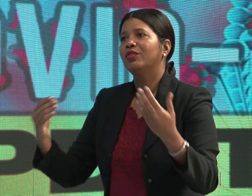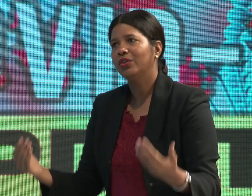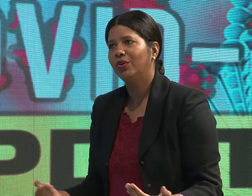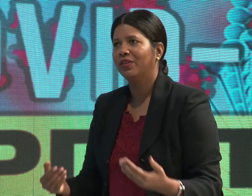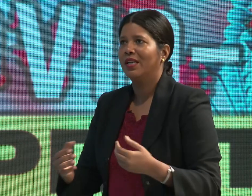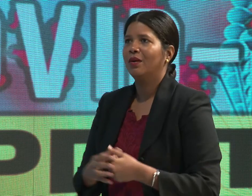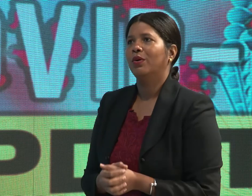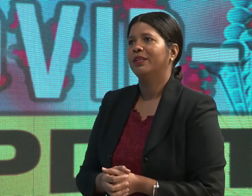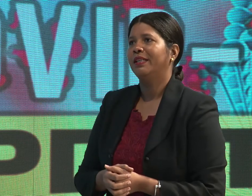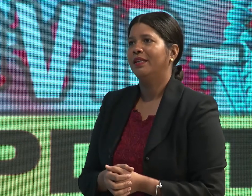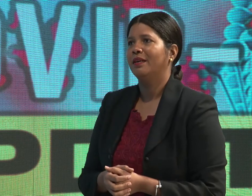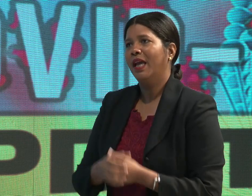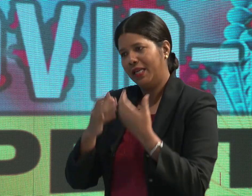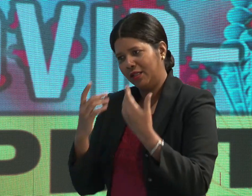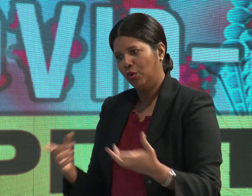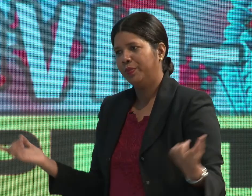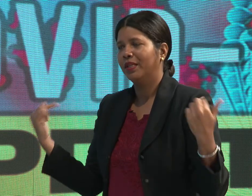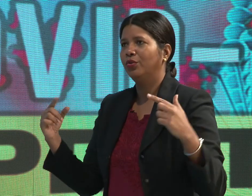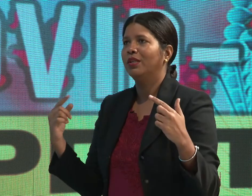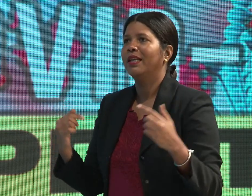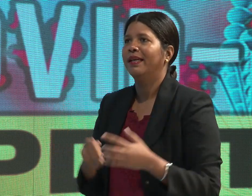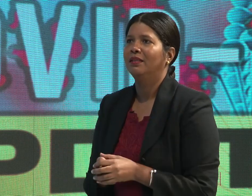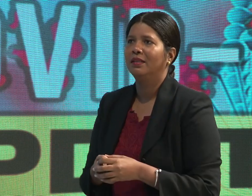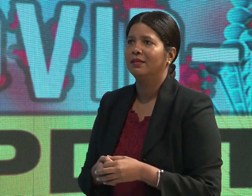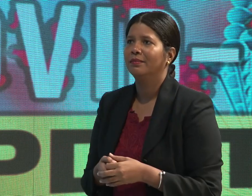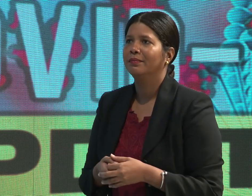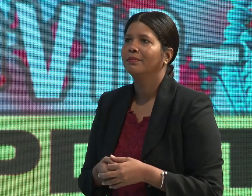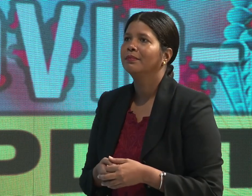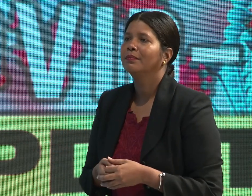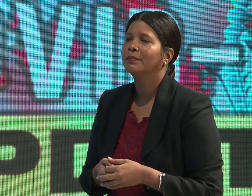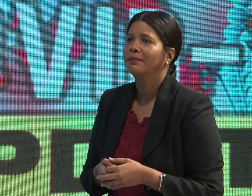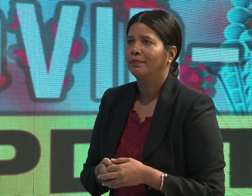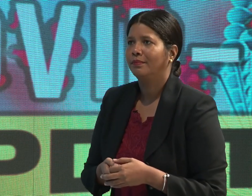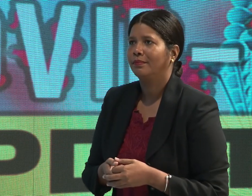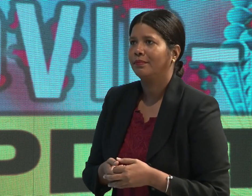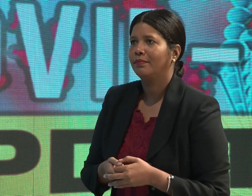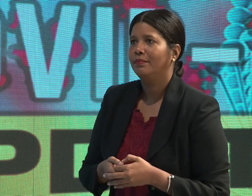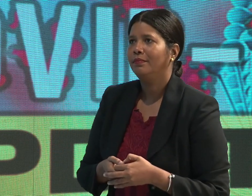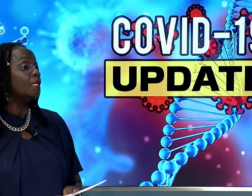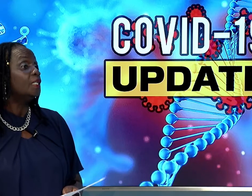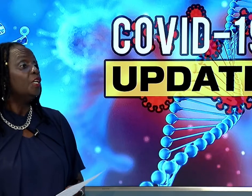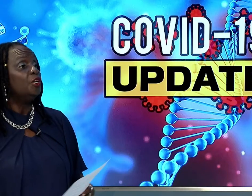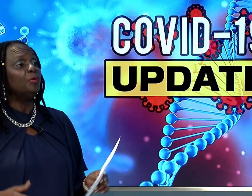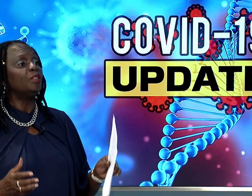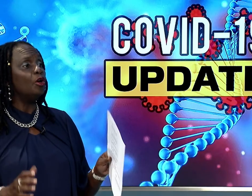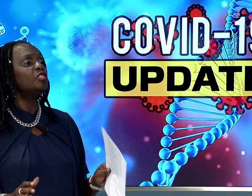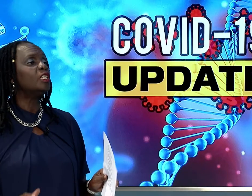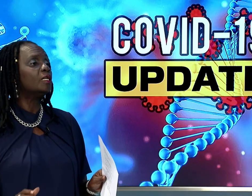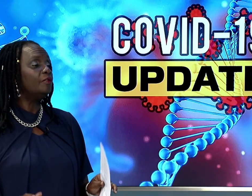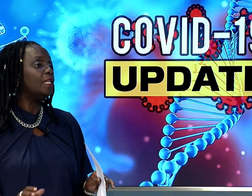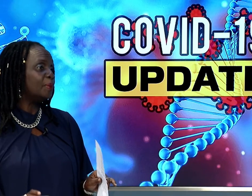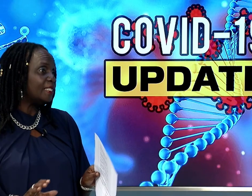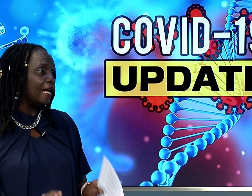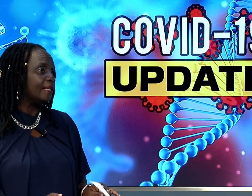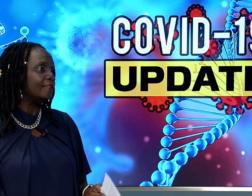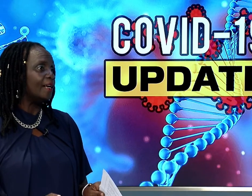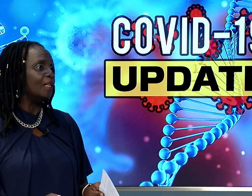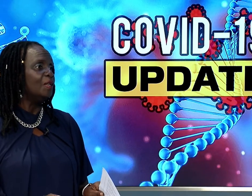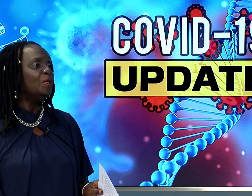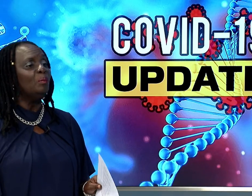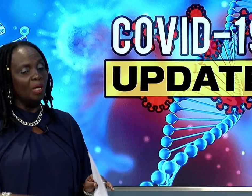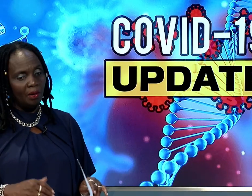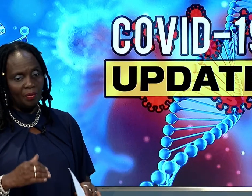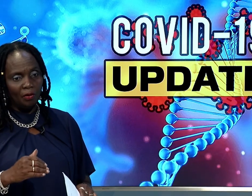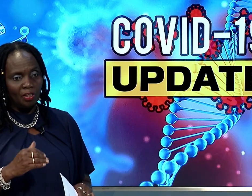dat er serieuzer naar wordt gekeken. Ja, ja. En het loopt natuurlijk landelijk. En ik denk dat vele mensen blij zijn, want je weet, huiselijk geweld bestaat